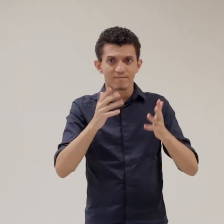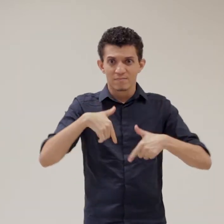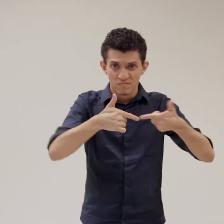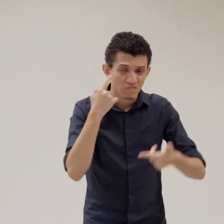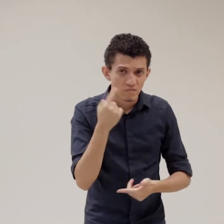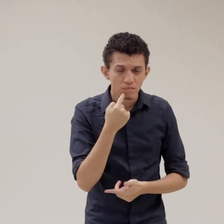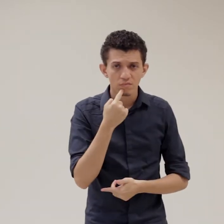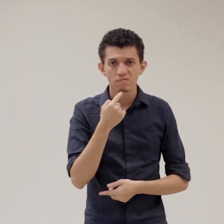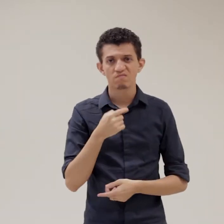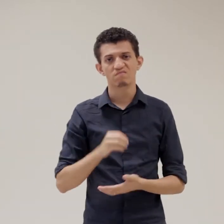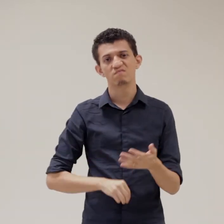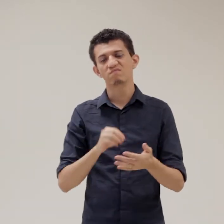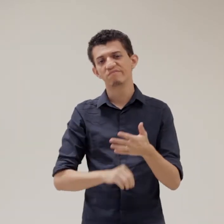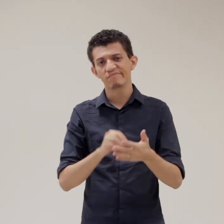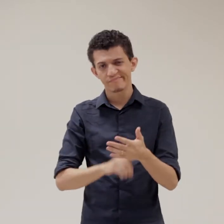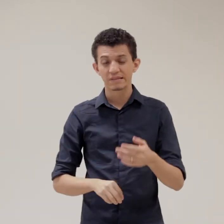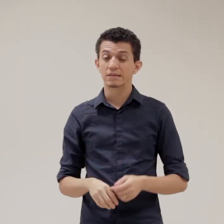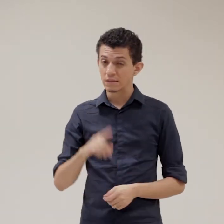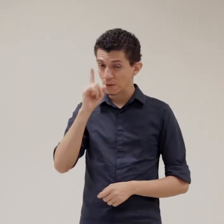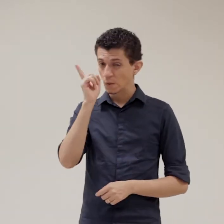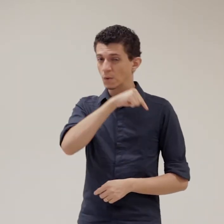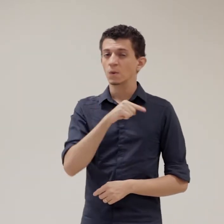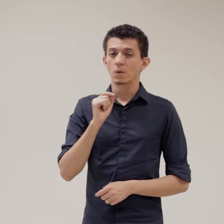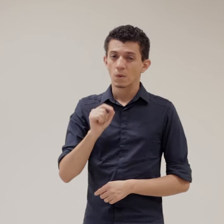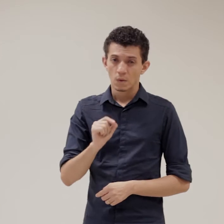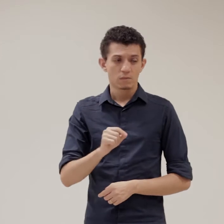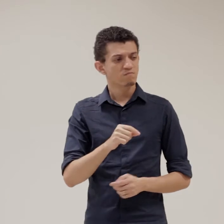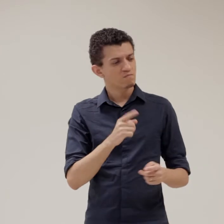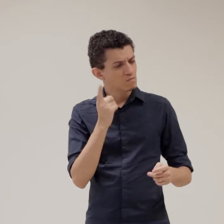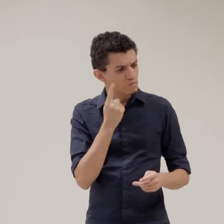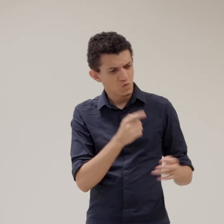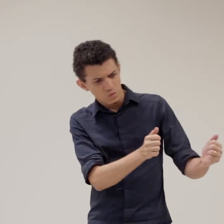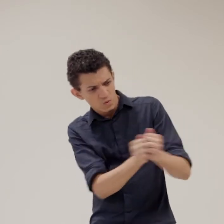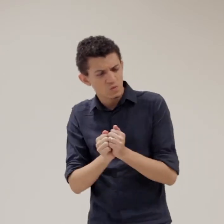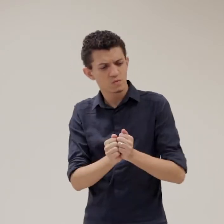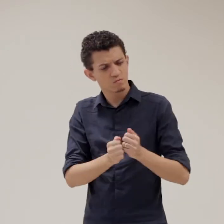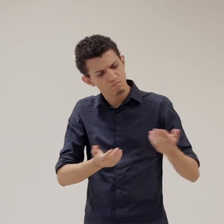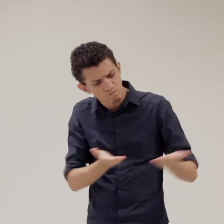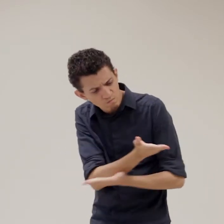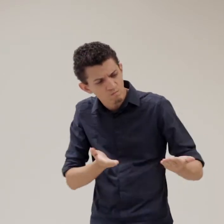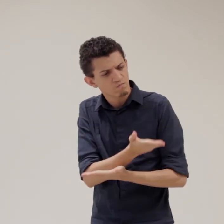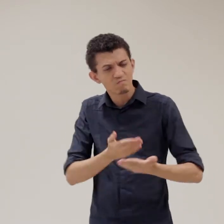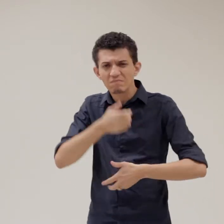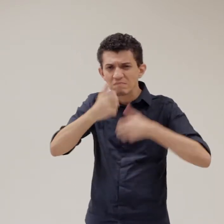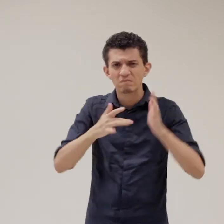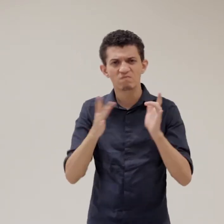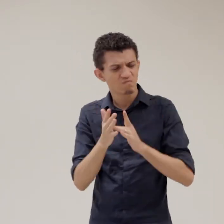O desafio é discipulá-lo, capacitá-lo no conhecimento da palavra e no envolvimento efetivo com a igreja e o reino de Deus. Falta